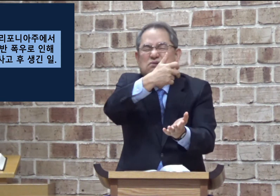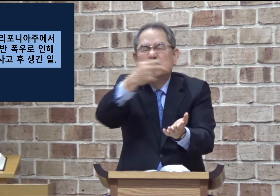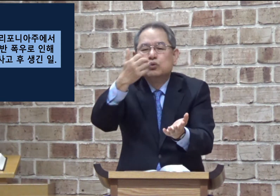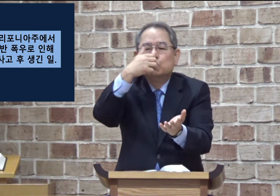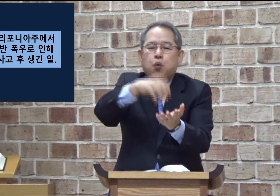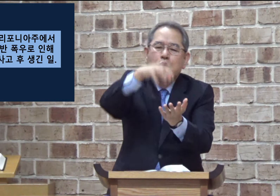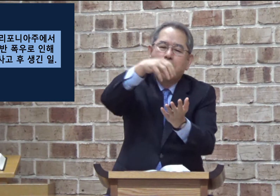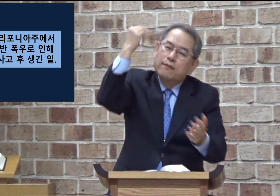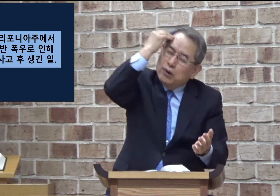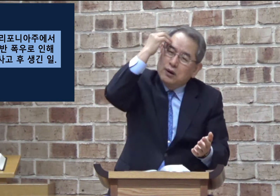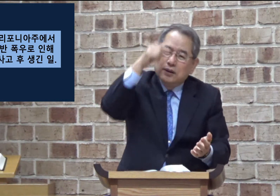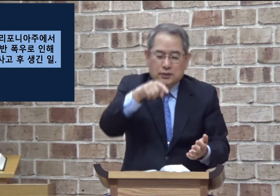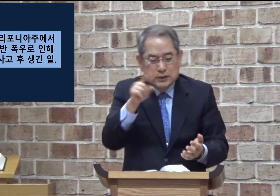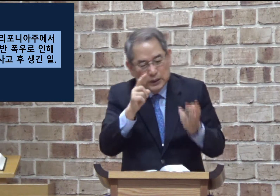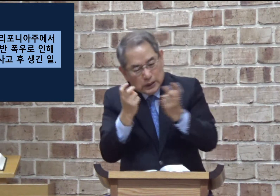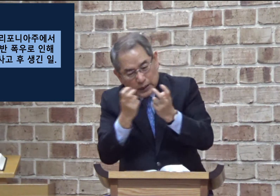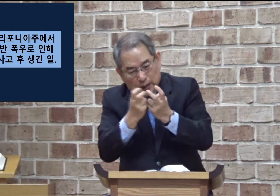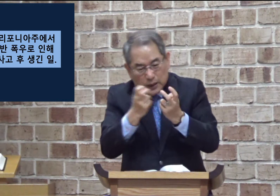돌이 도로를 가로막고 있어서